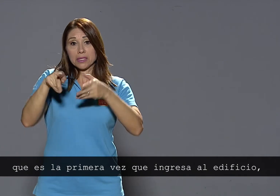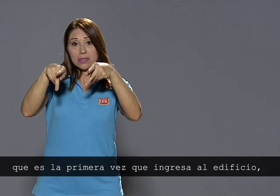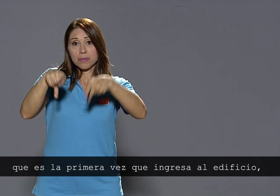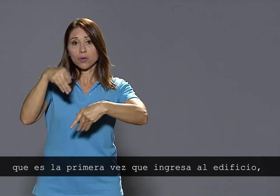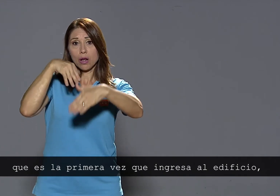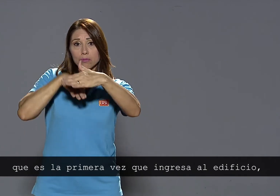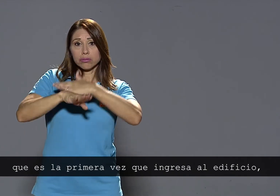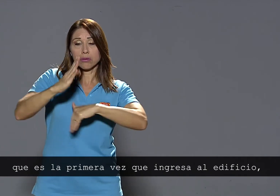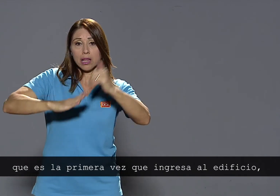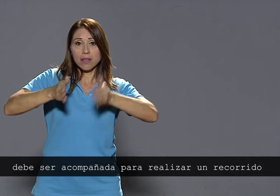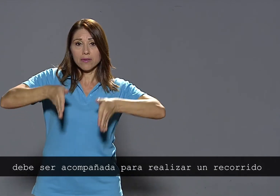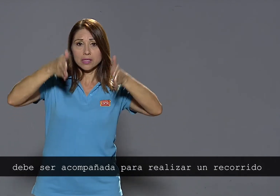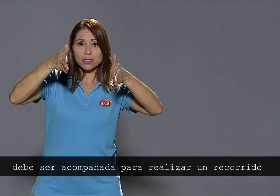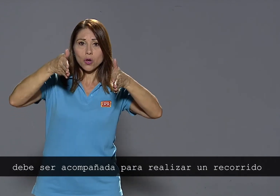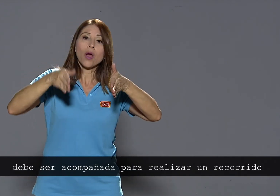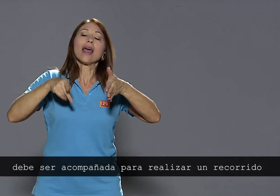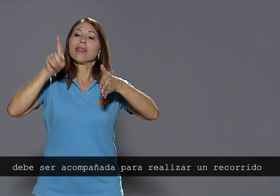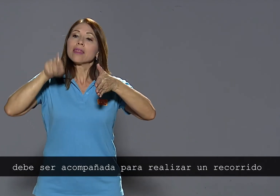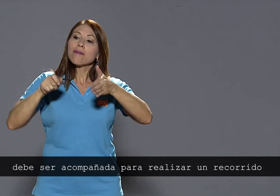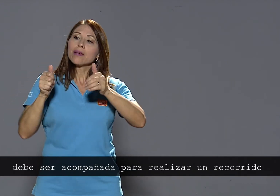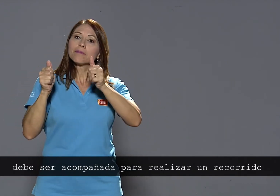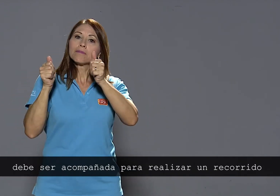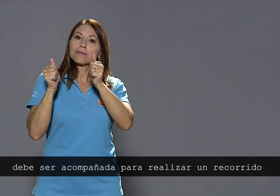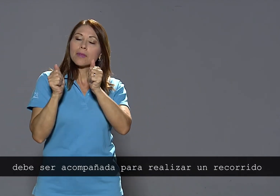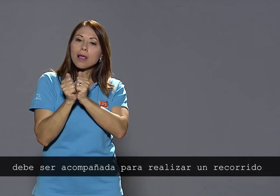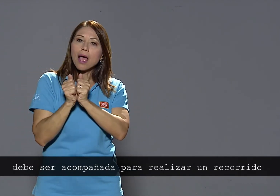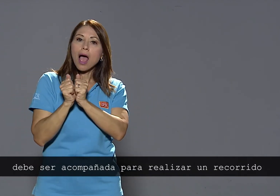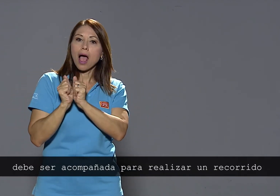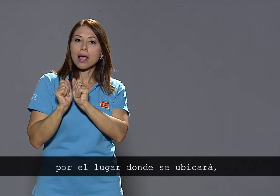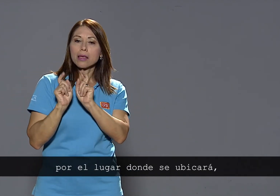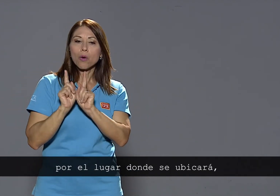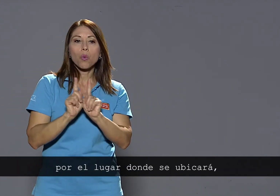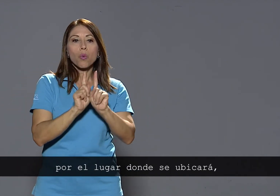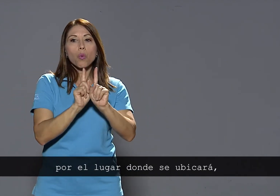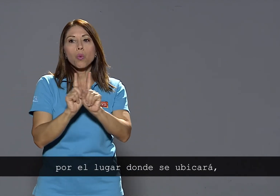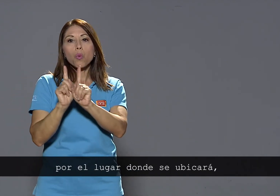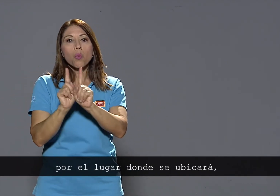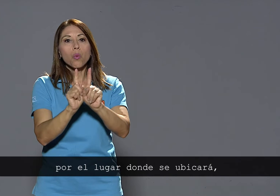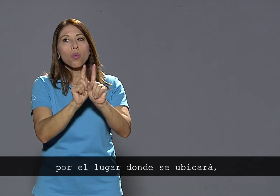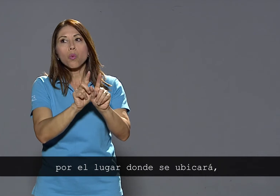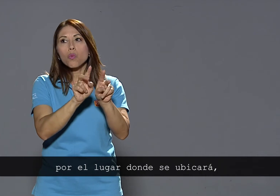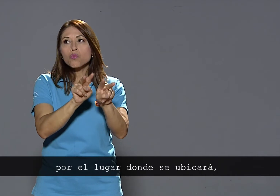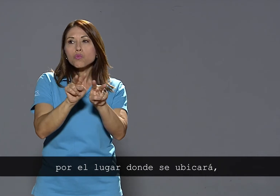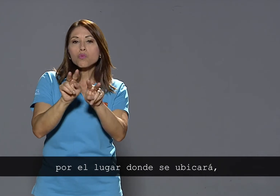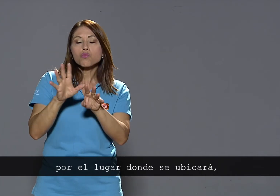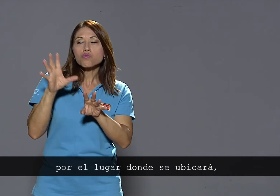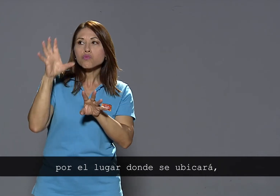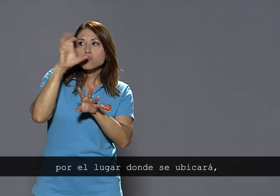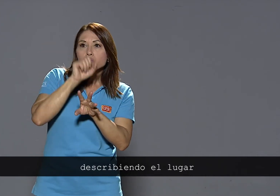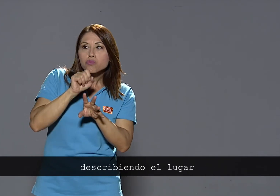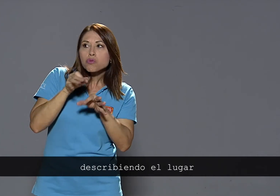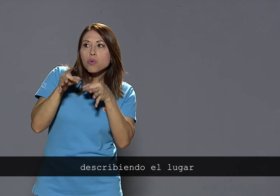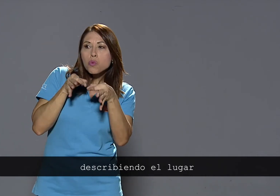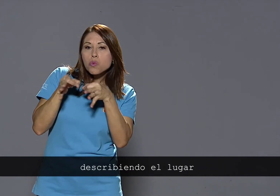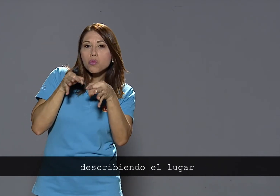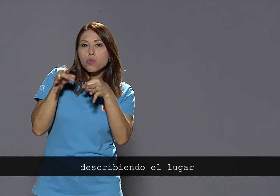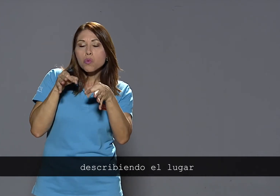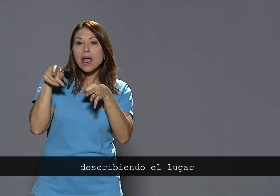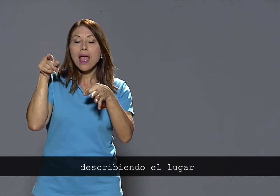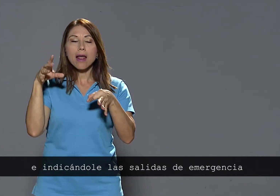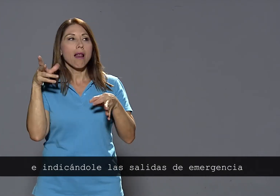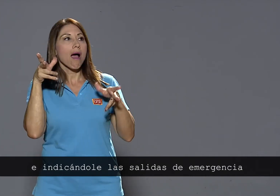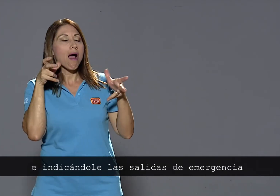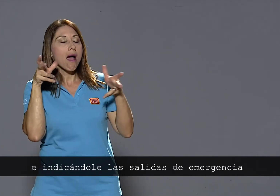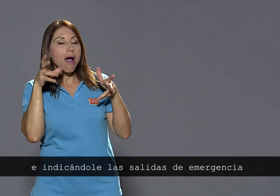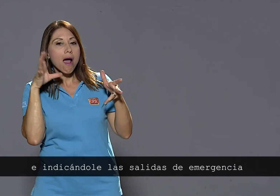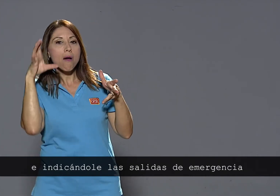vez que ingresa al edificio, debe ser acompañada para realizar un recorrido por el lugar donde se ubicará, describiendo el